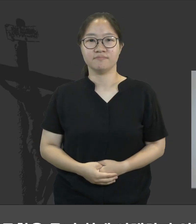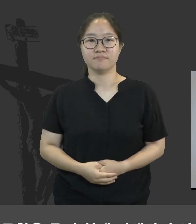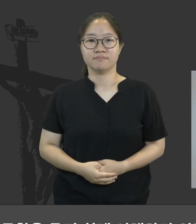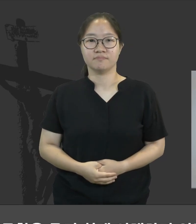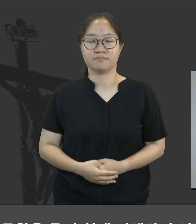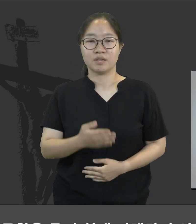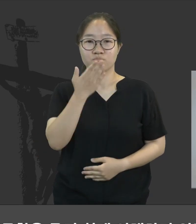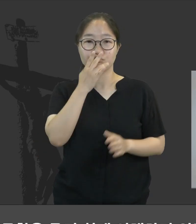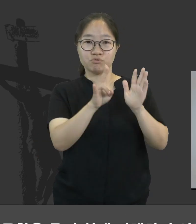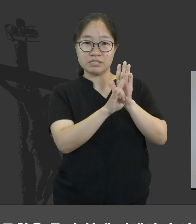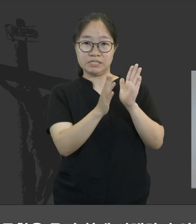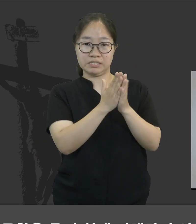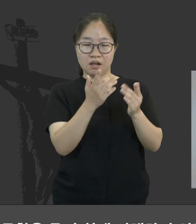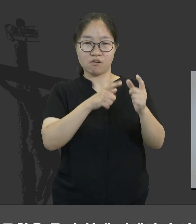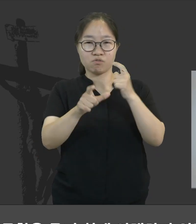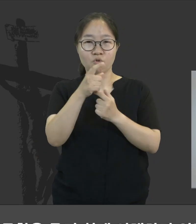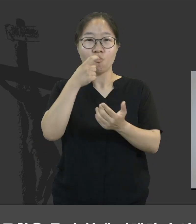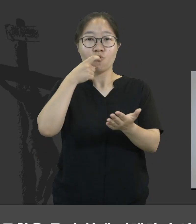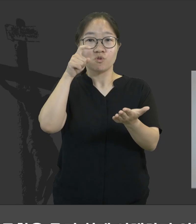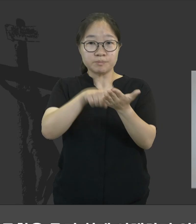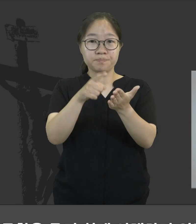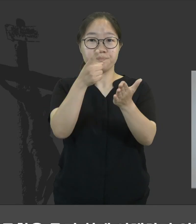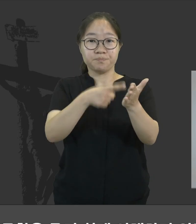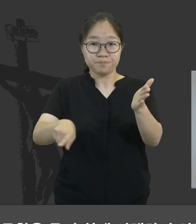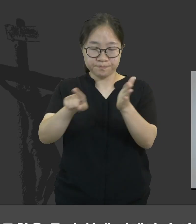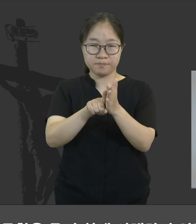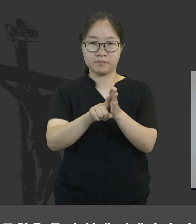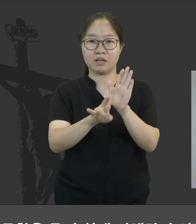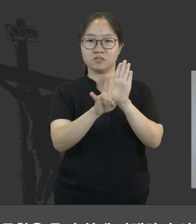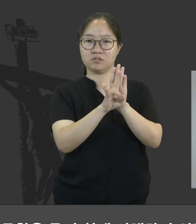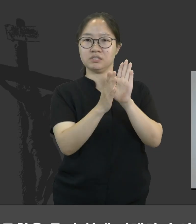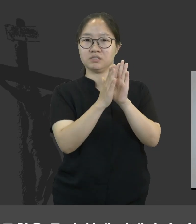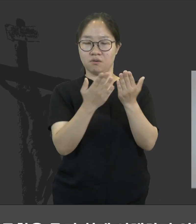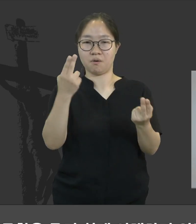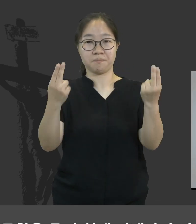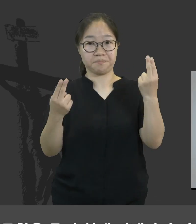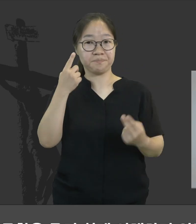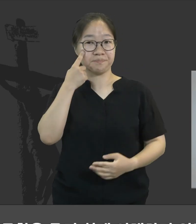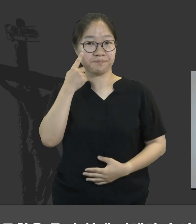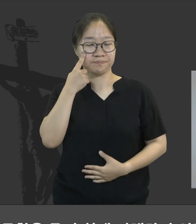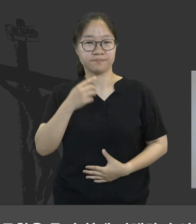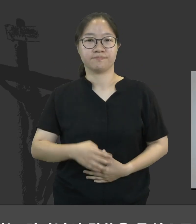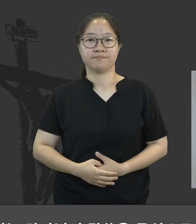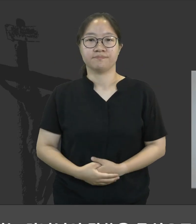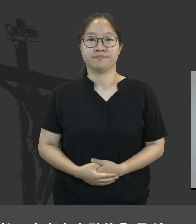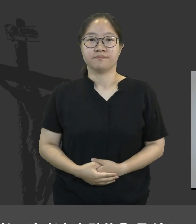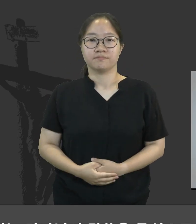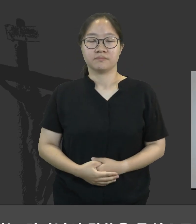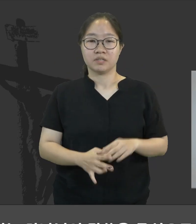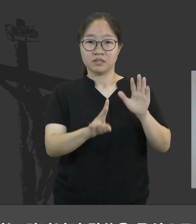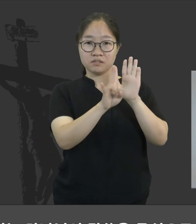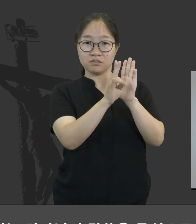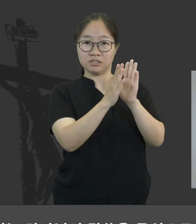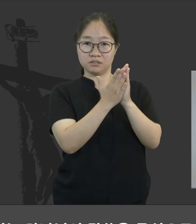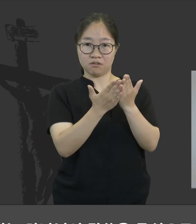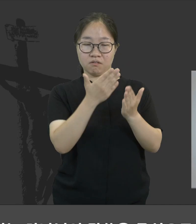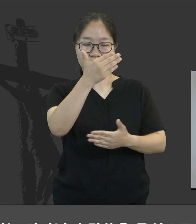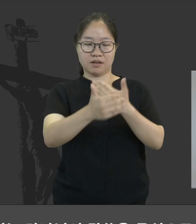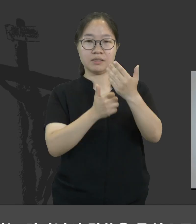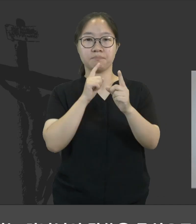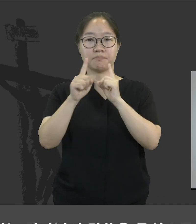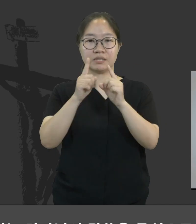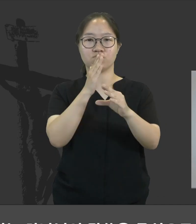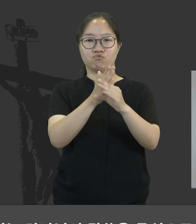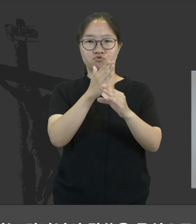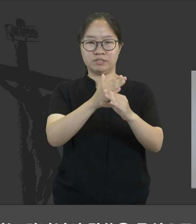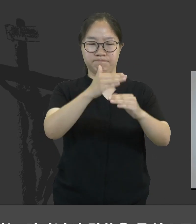묵시문학을 좀 더 쉽게 이해하기 위해 선지서와 비교해 보겠습니다. 선지서는 하나님의 말씀을 중심으로